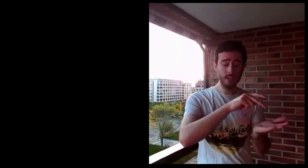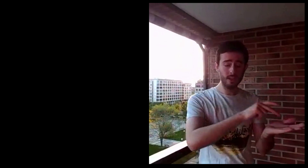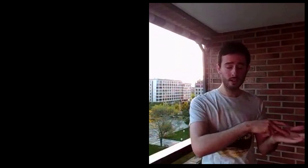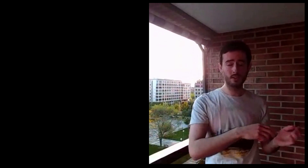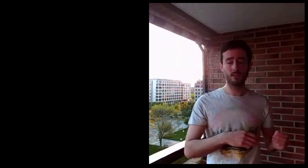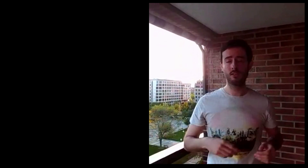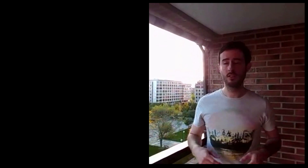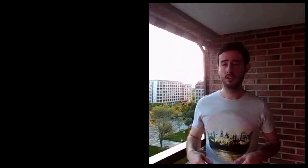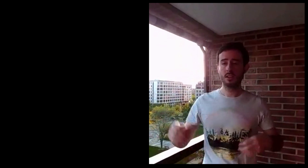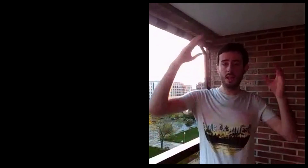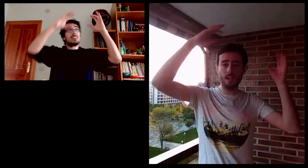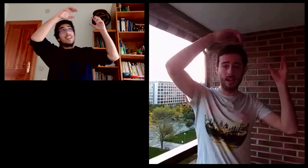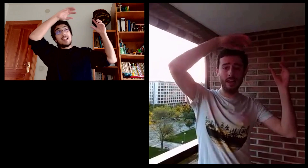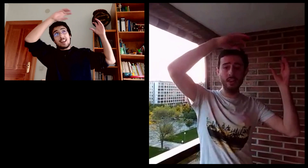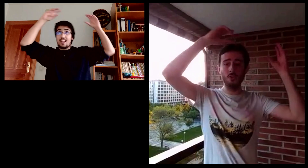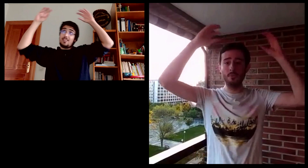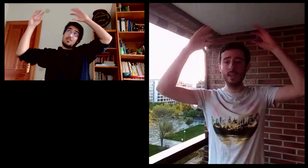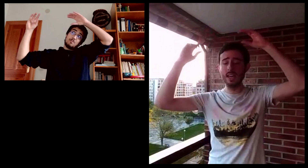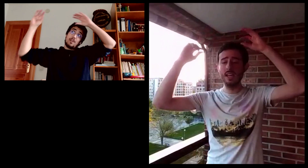igarotakoek